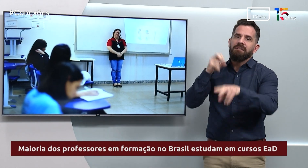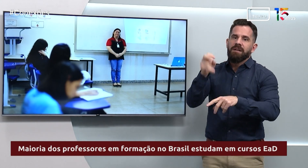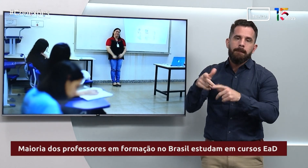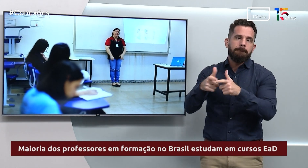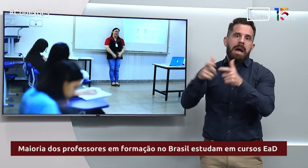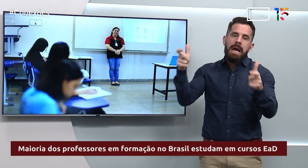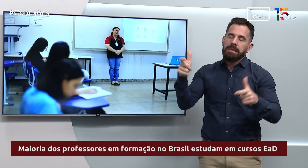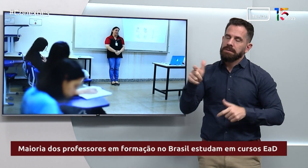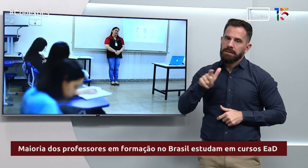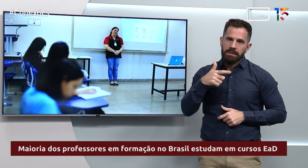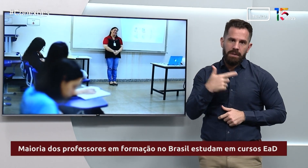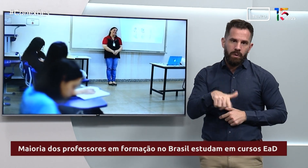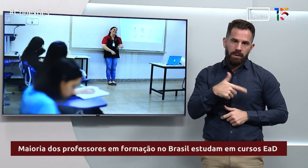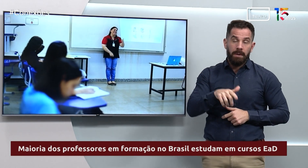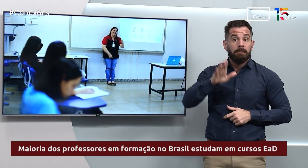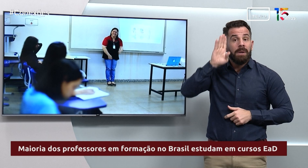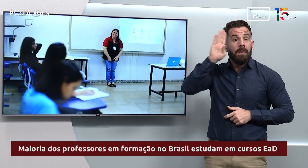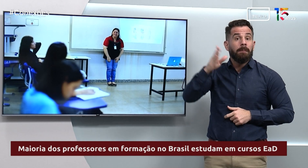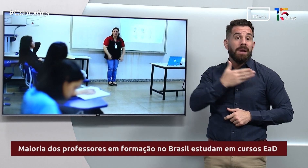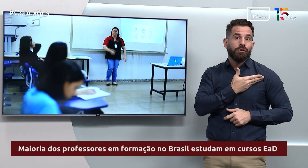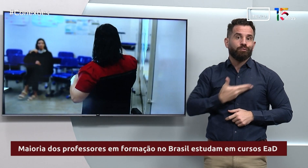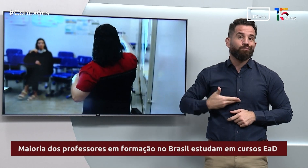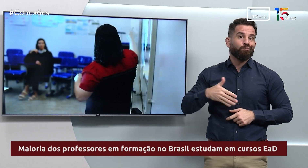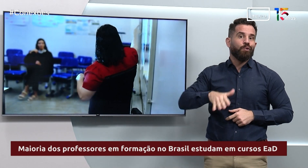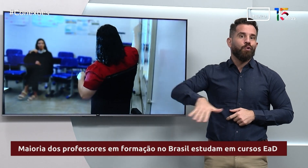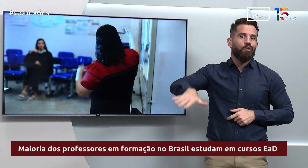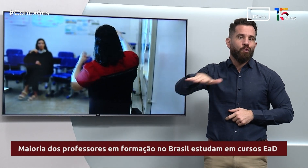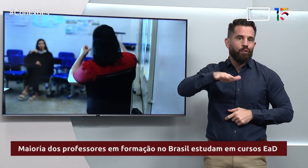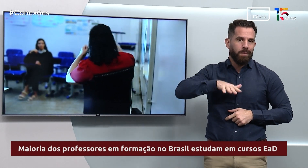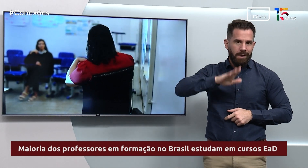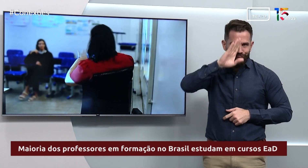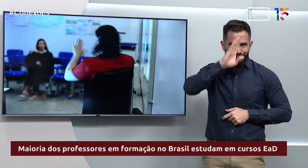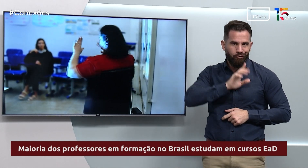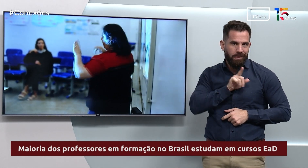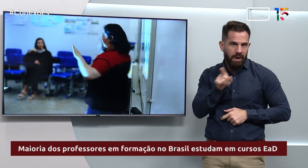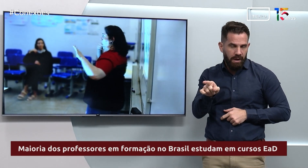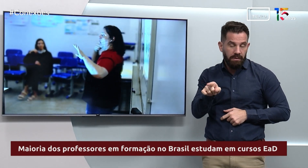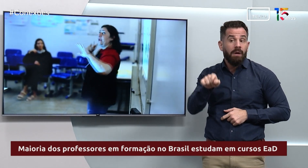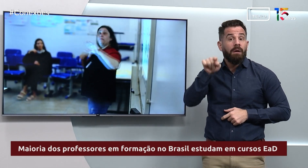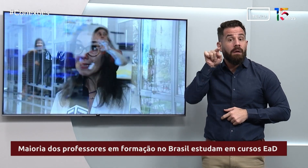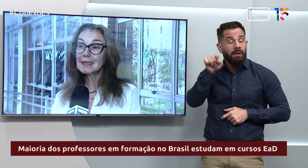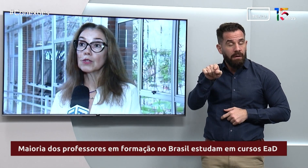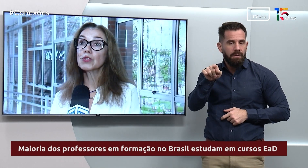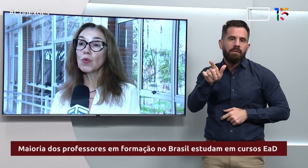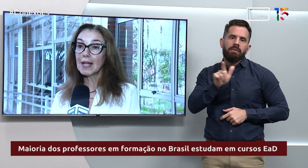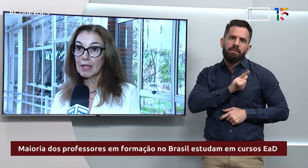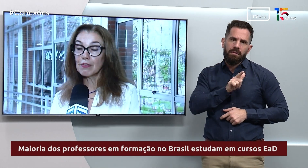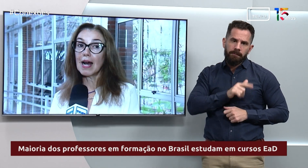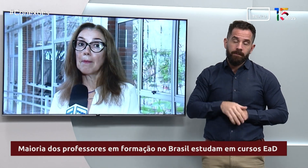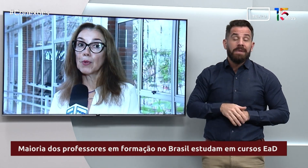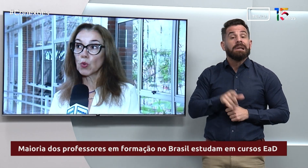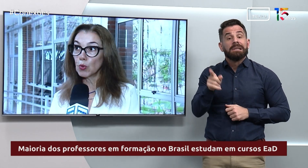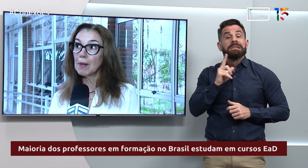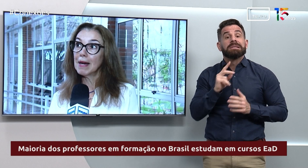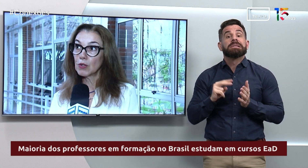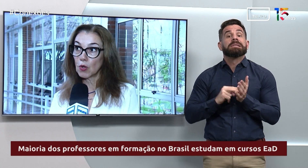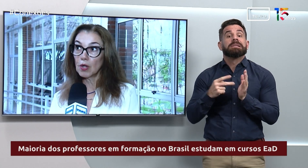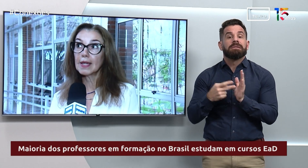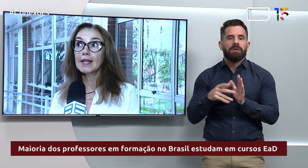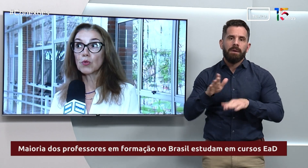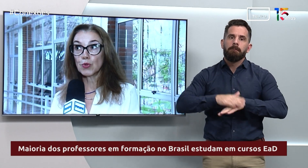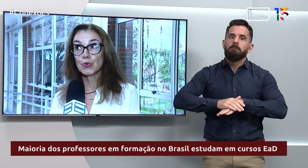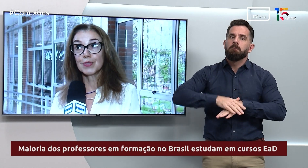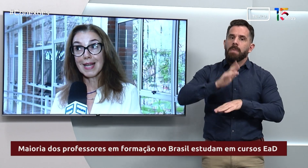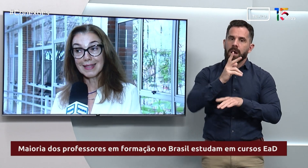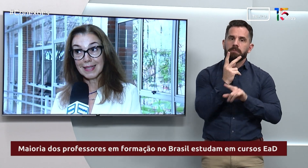presenciais, principalmente na rede pública. Nós temos uma oferta muito maior. Tá? Então, isso leva à procura maior